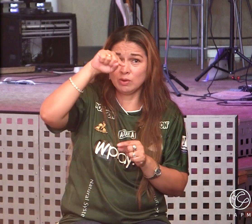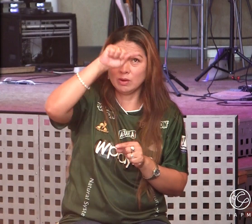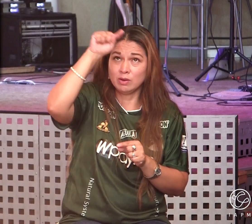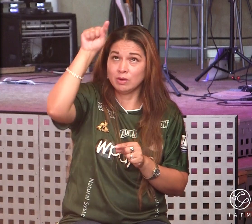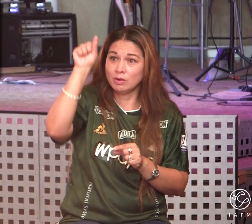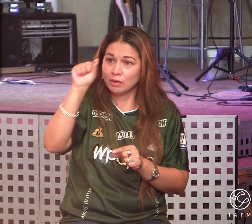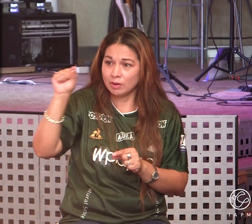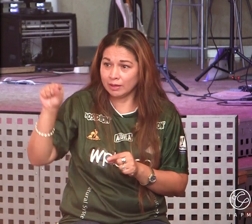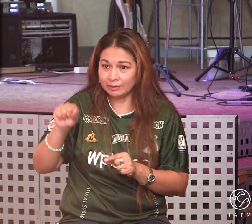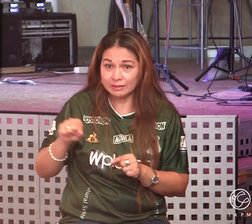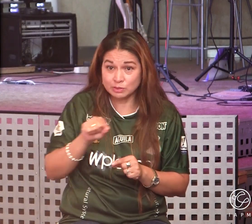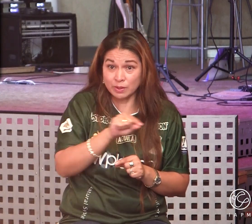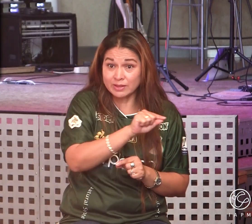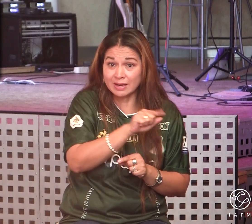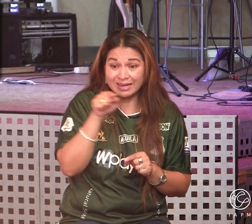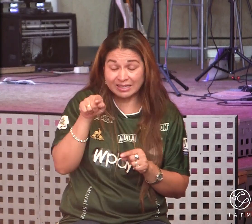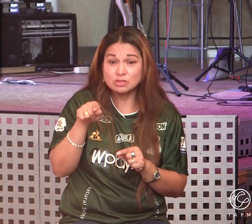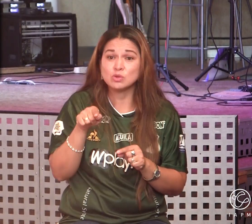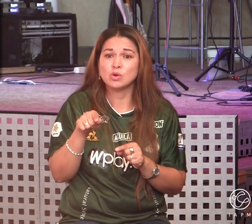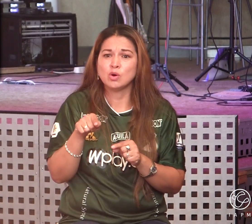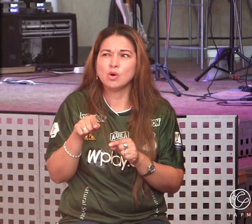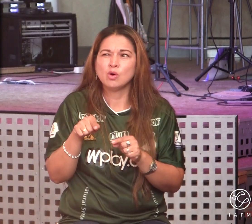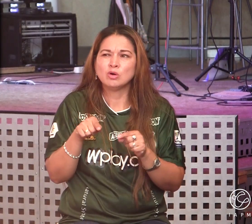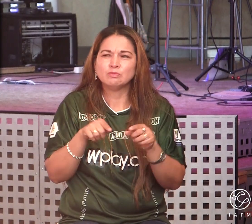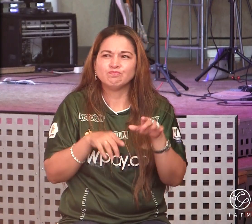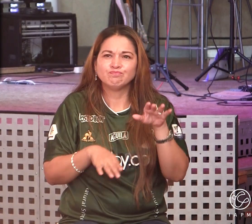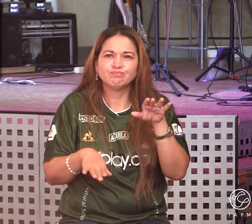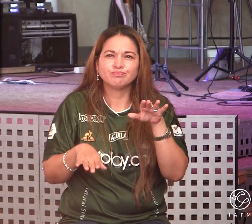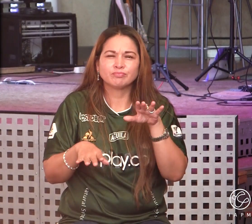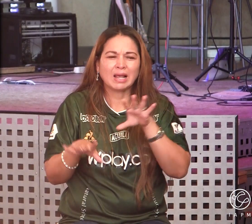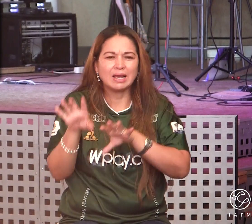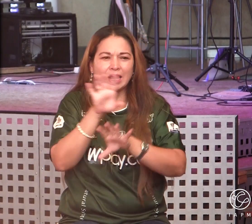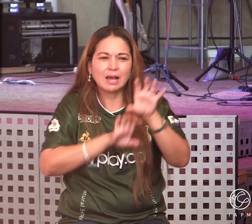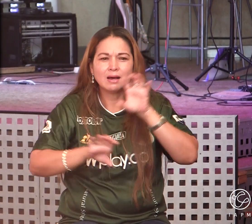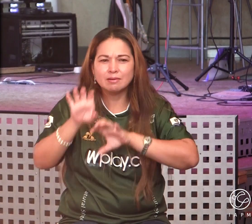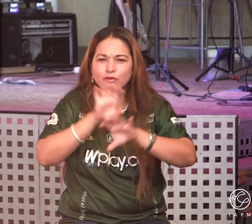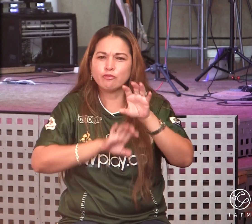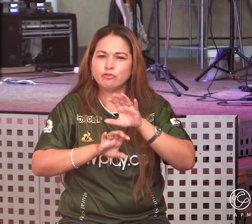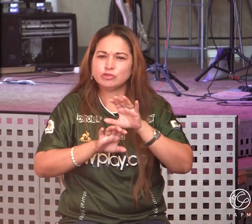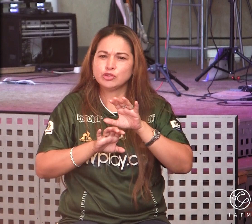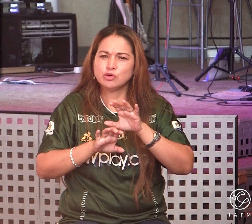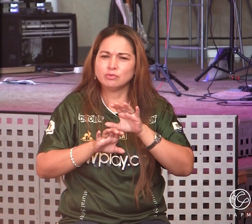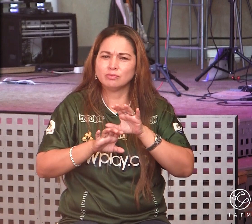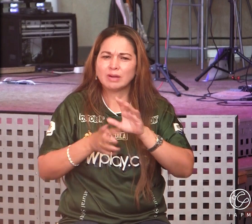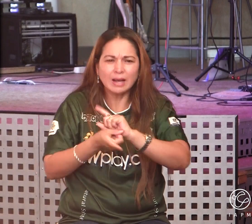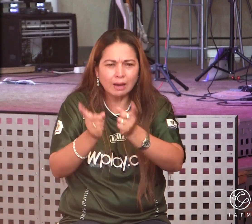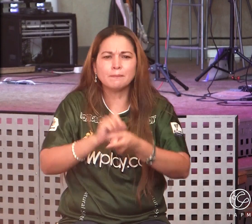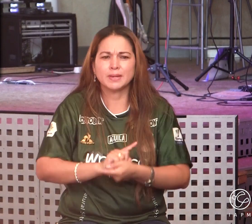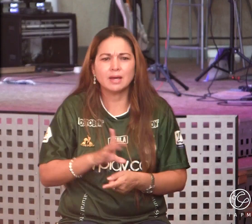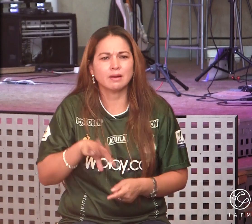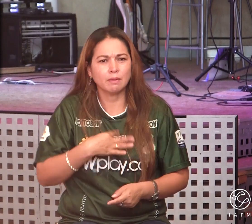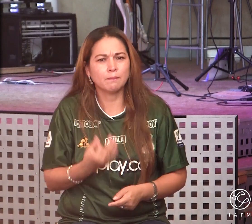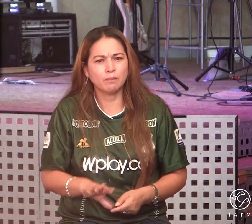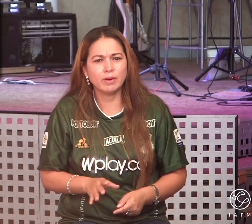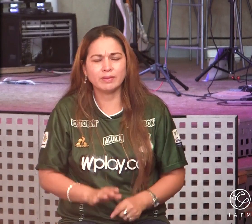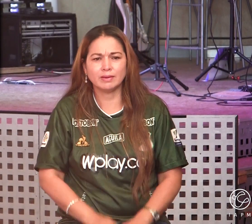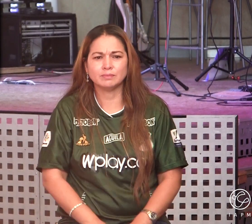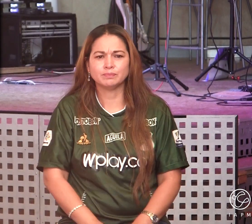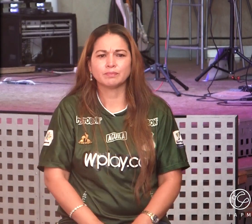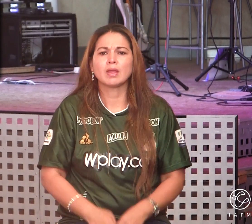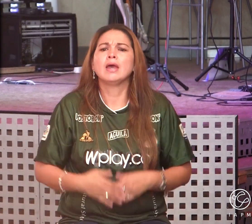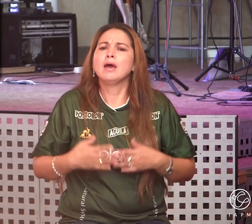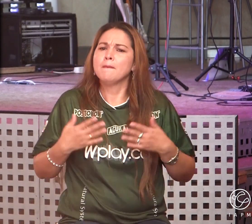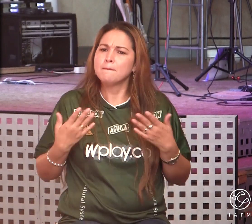muchas alteraciones, ni hablar de nosotros. Cuando me preguntan de Colombia, siempre digo, en Colombia siempre está pasando algo,